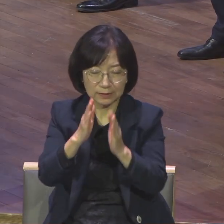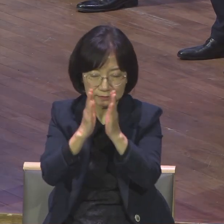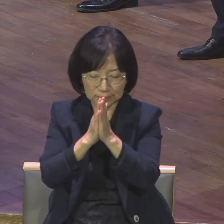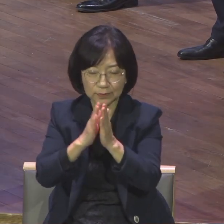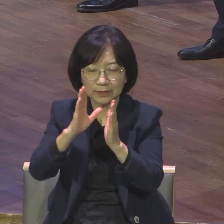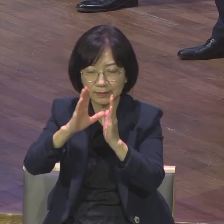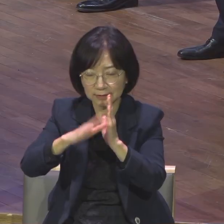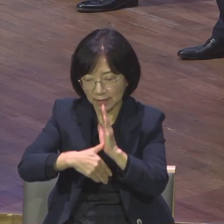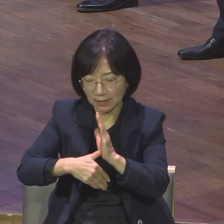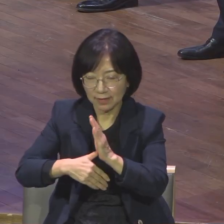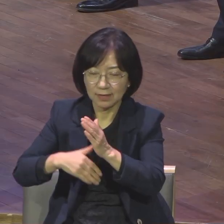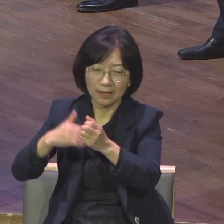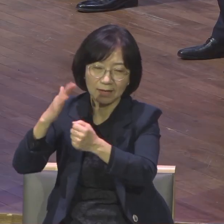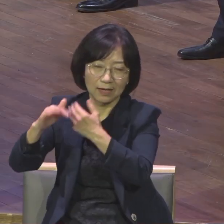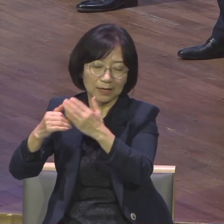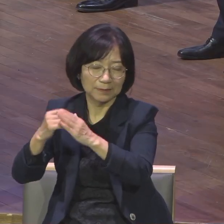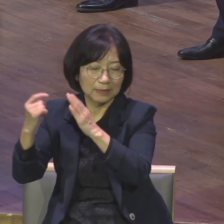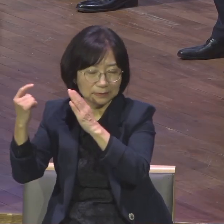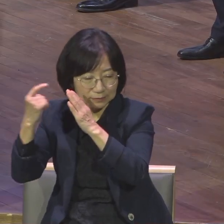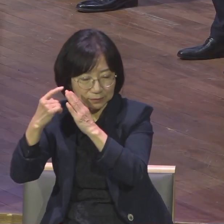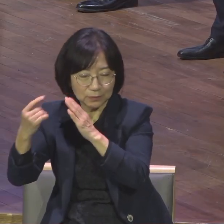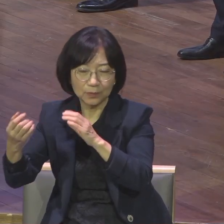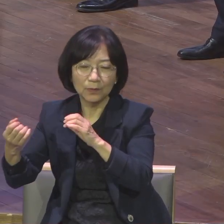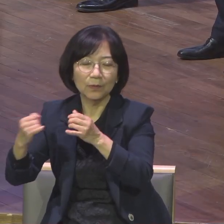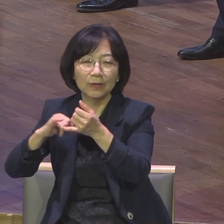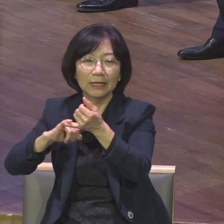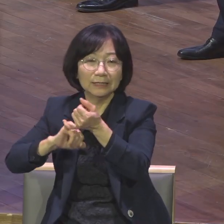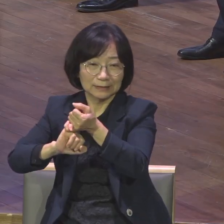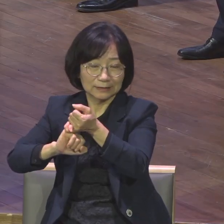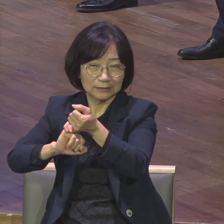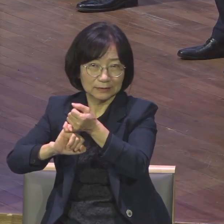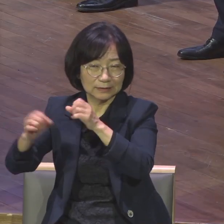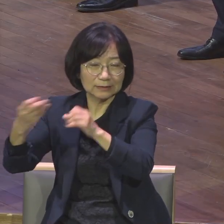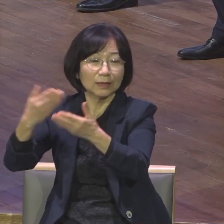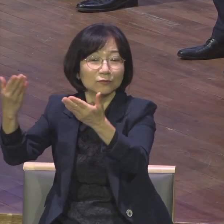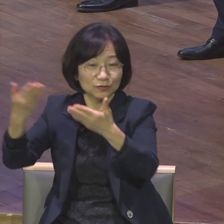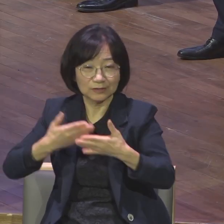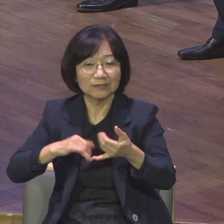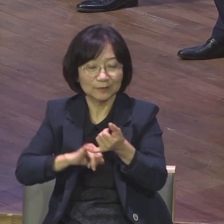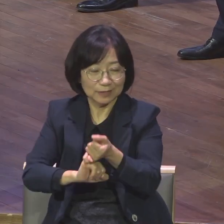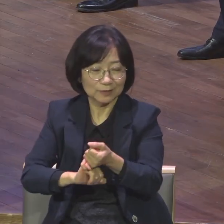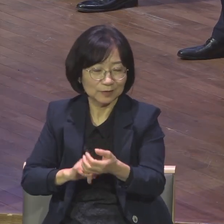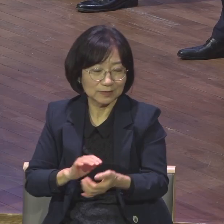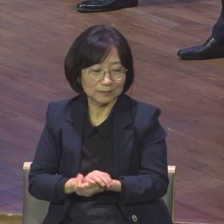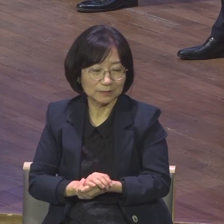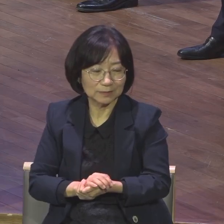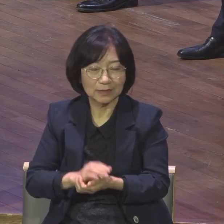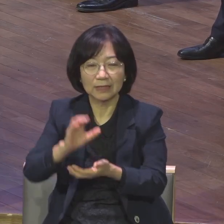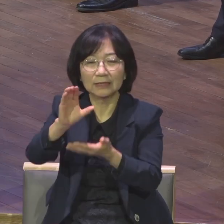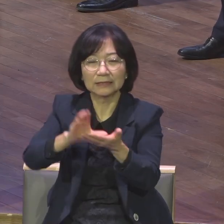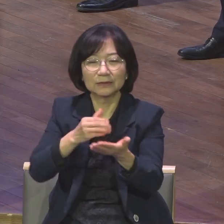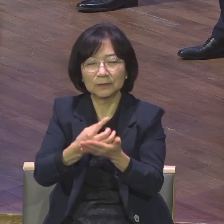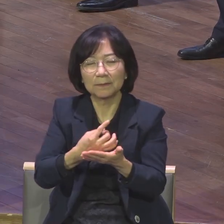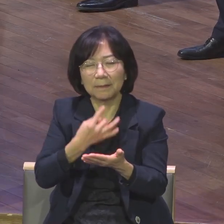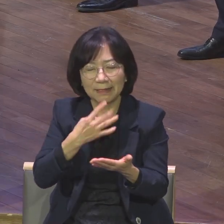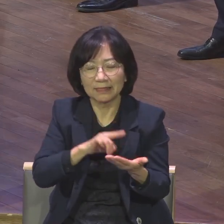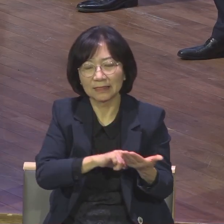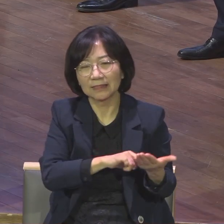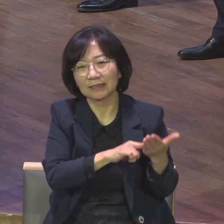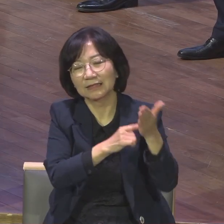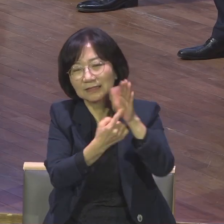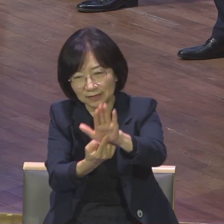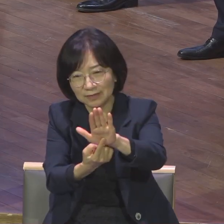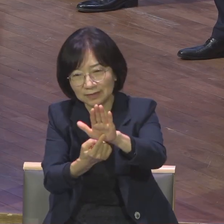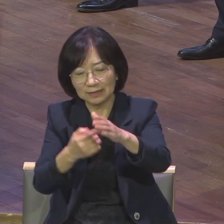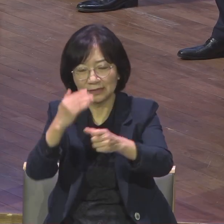오직 예수만 믿고 예수만 섬기는 복음 가정 되게 하여 주옵소서. 예수만 드러내고 그리스도만 전하는 선교의 가정